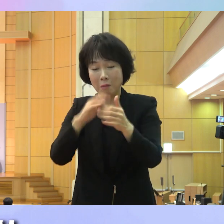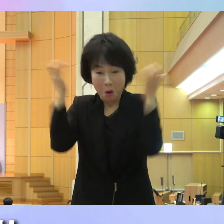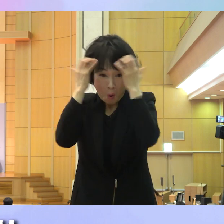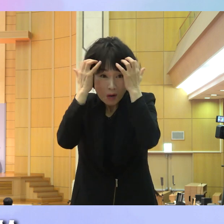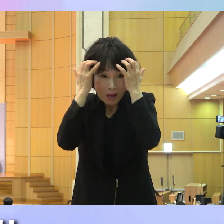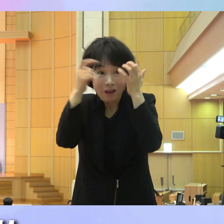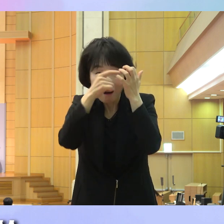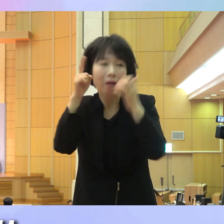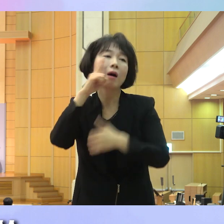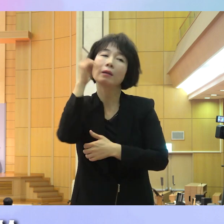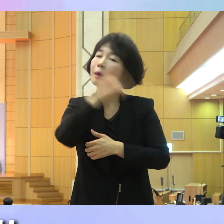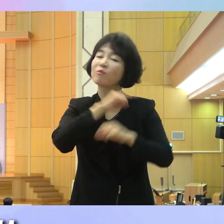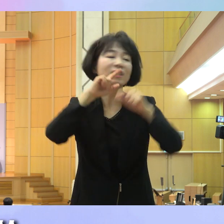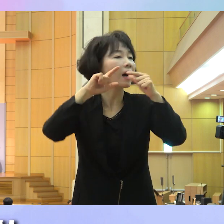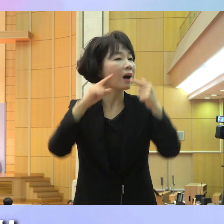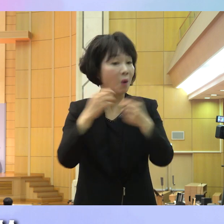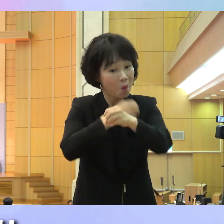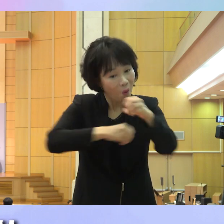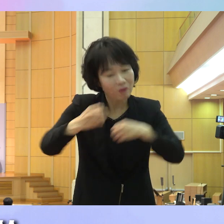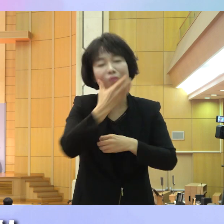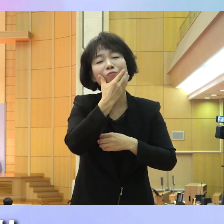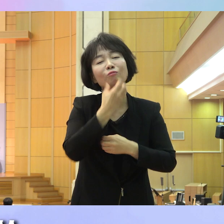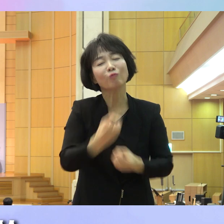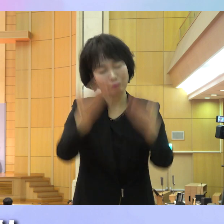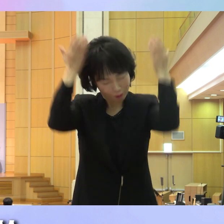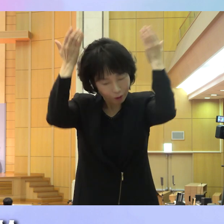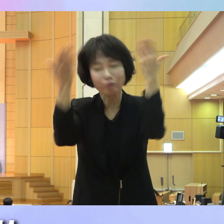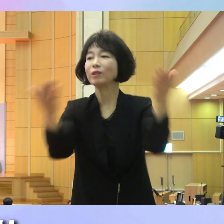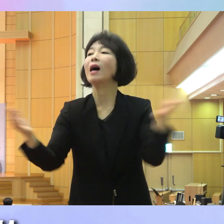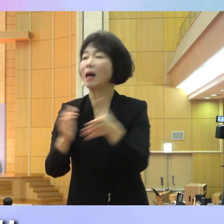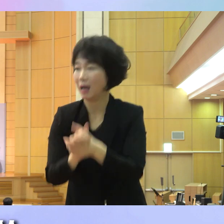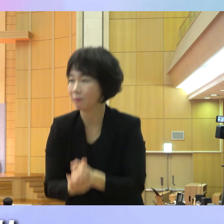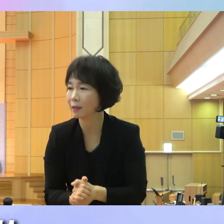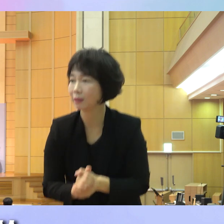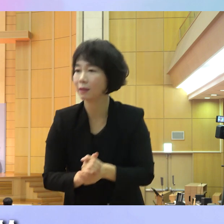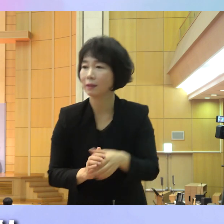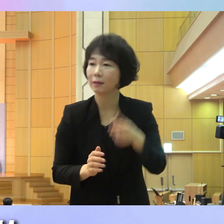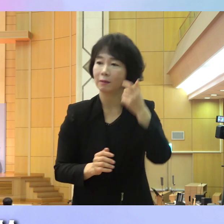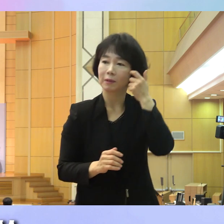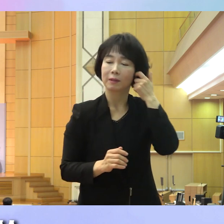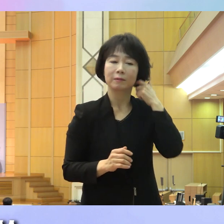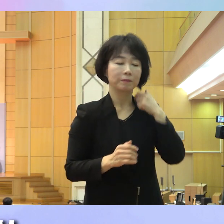나쁘게만 생각하지 마세요. 오히려 천하 유복이 되게 해주시는 하나님의 역사인 것입니다.